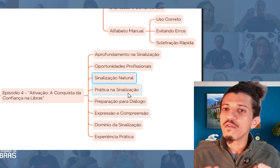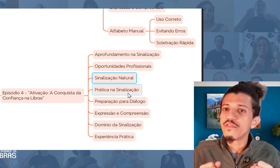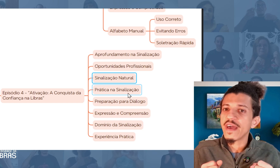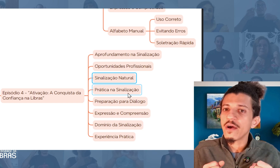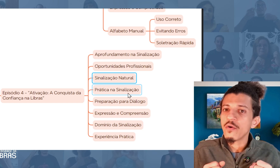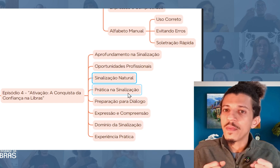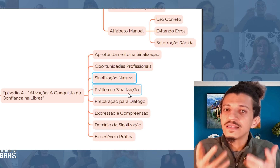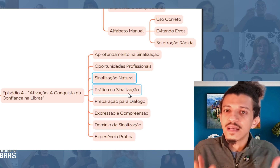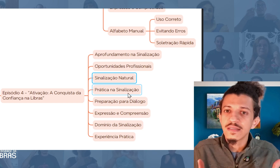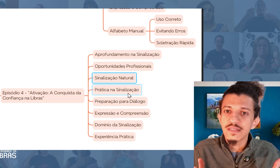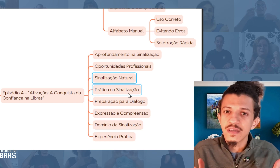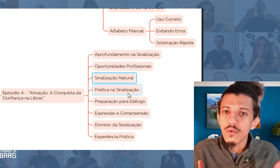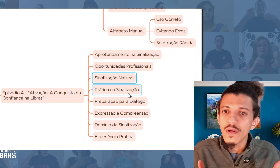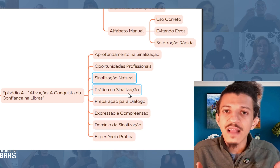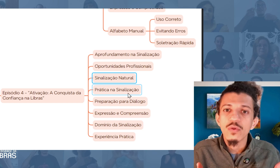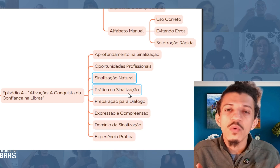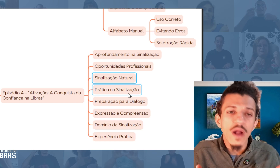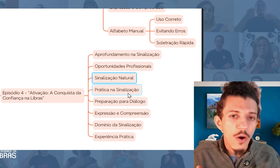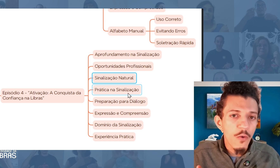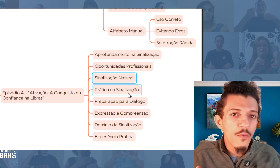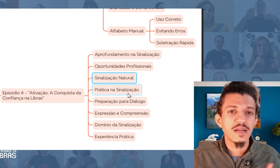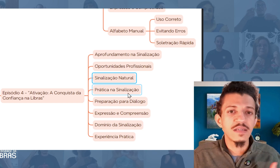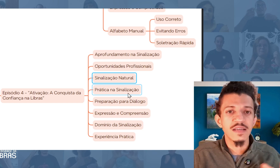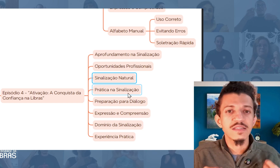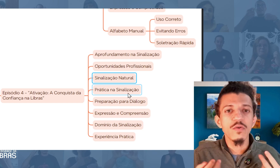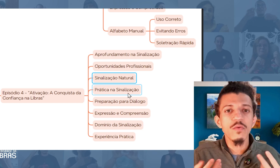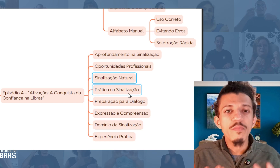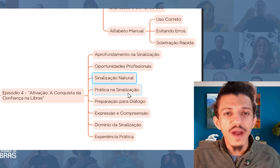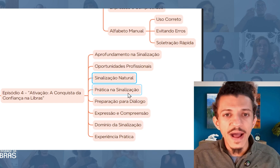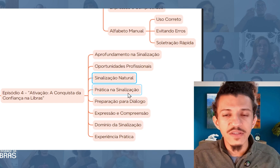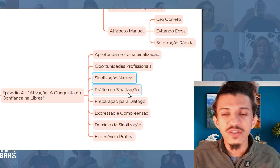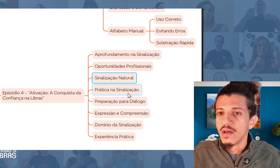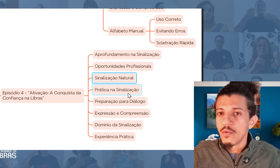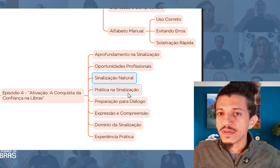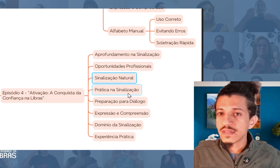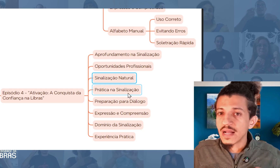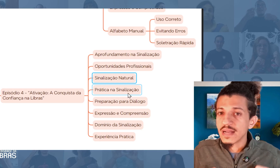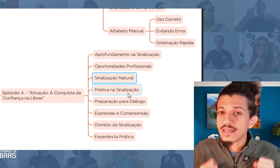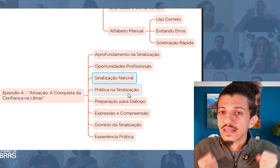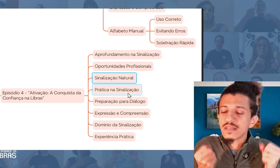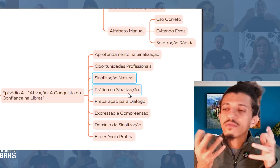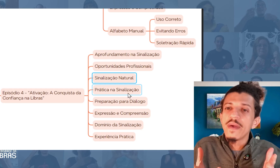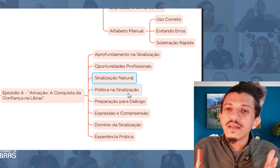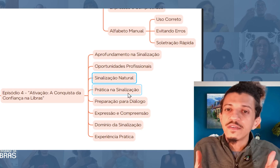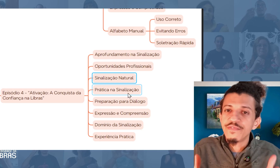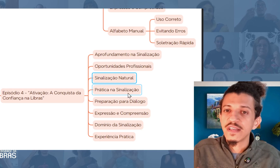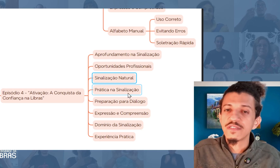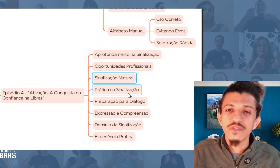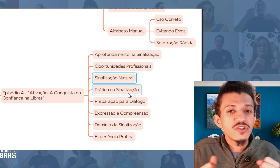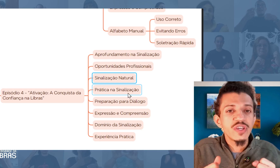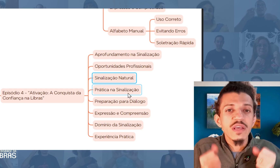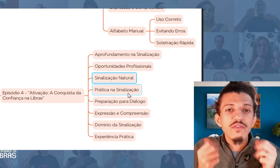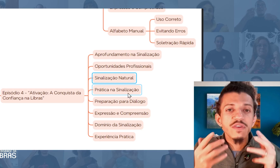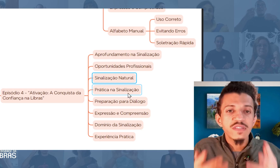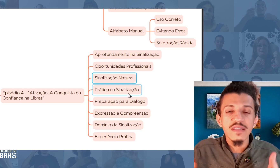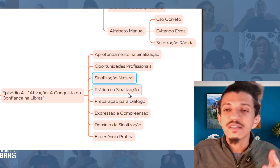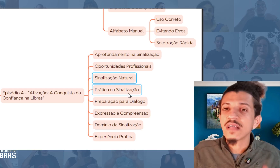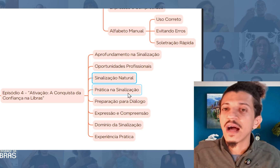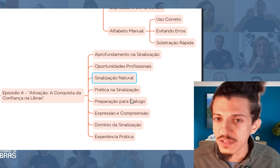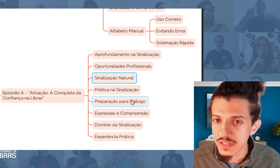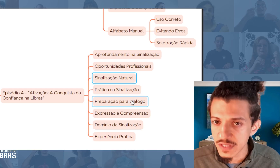desenvolver uma sinalização natural, uma sinalização prática, uma sinalização que realmente faça você sentir que você